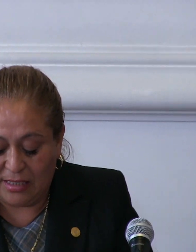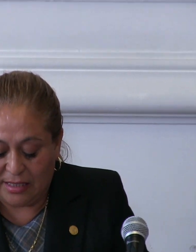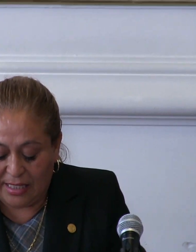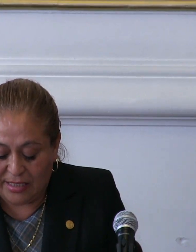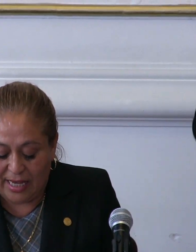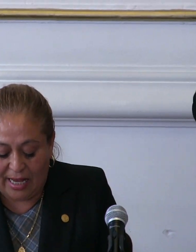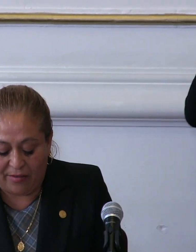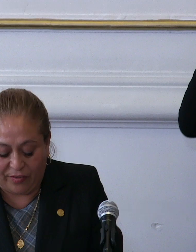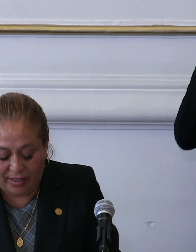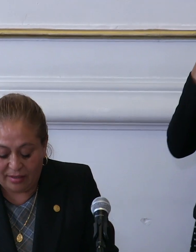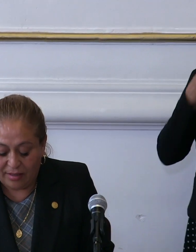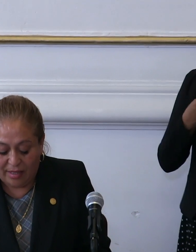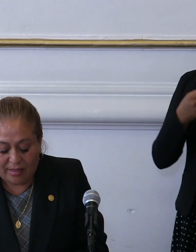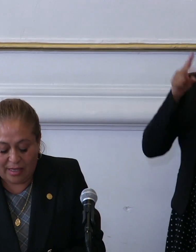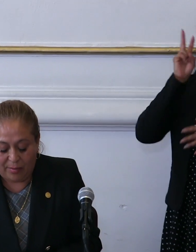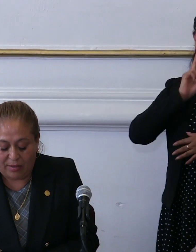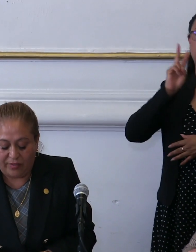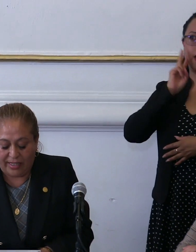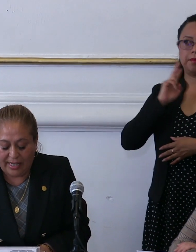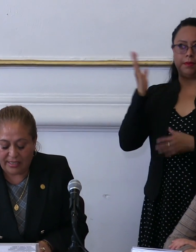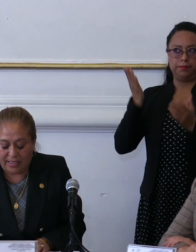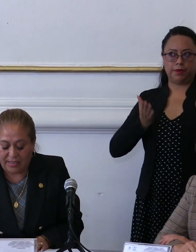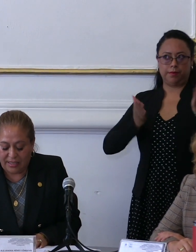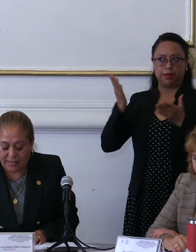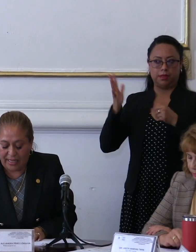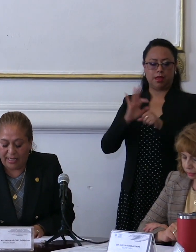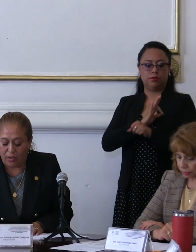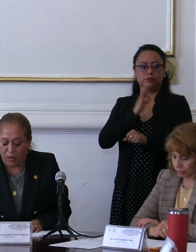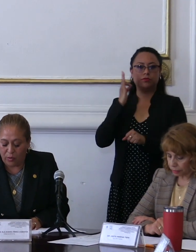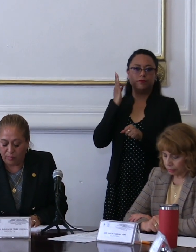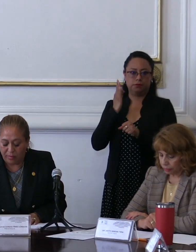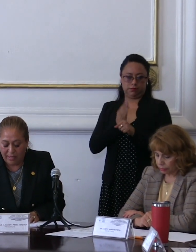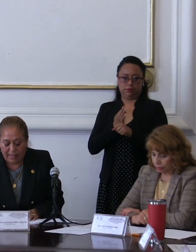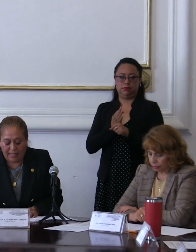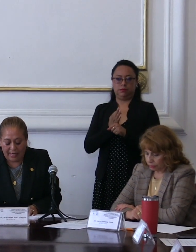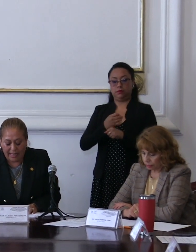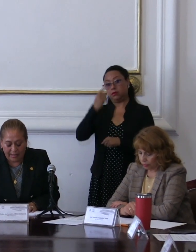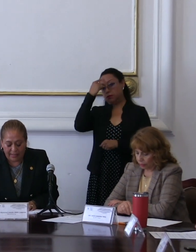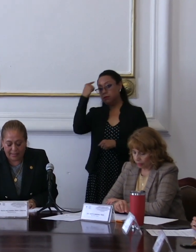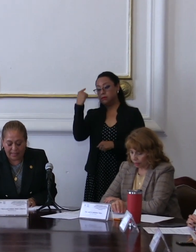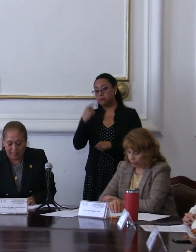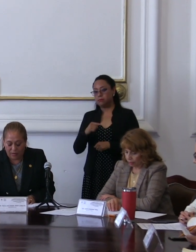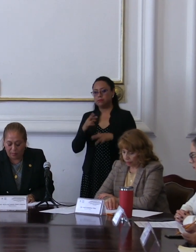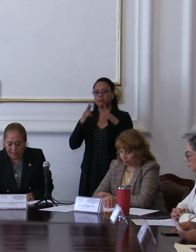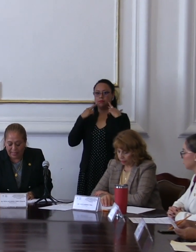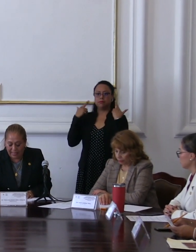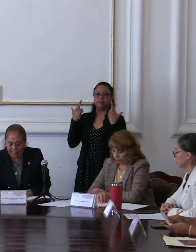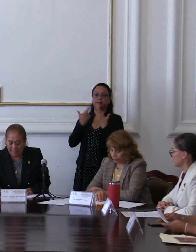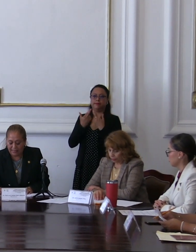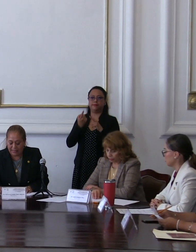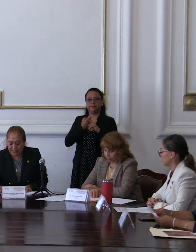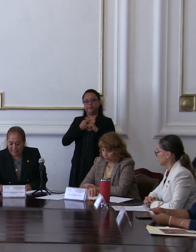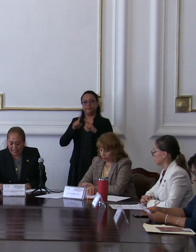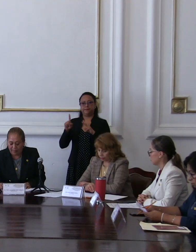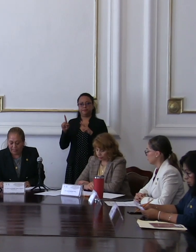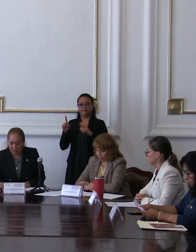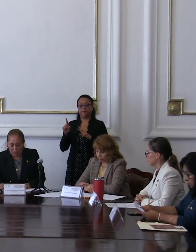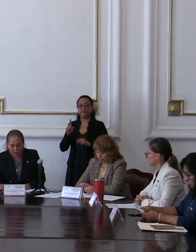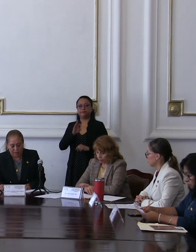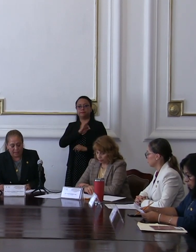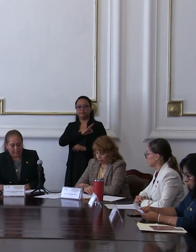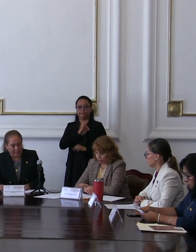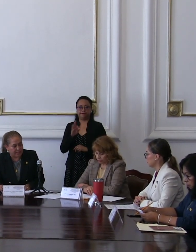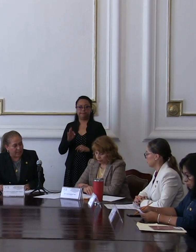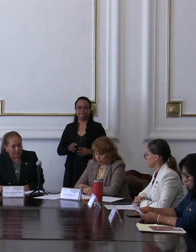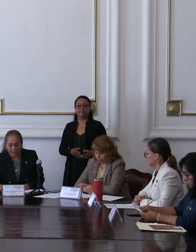de asistencia a fin de verificar si existe el quórum legal requerido para la